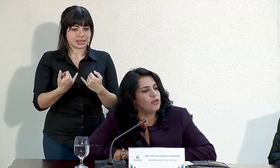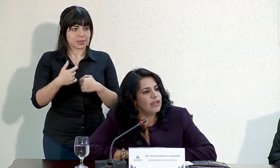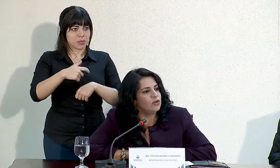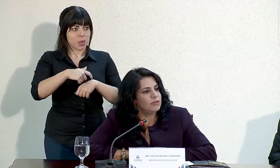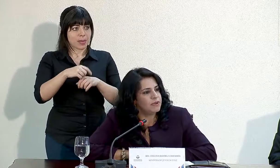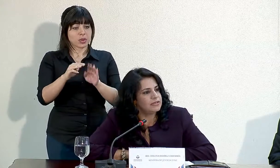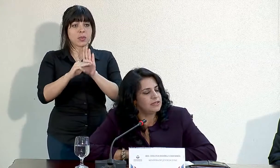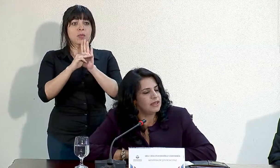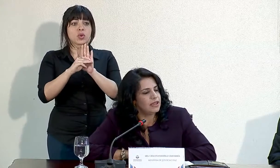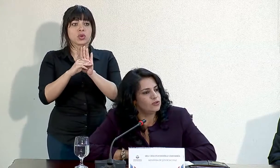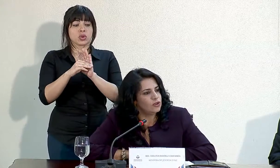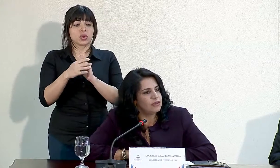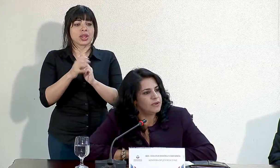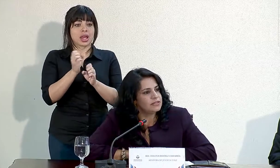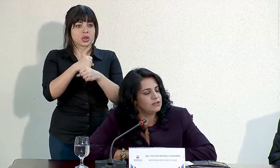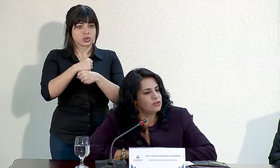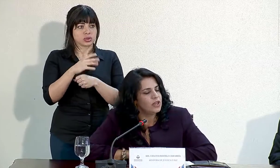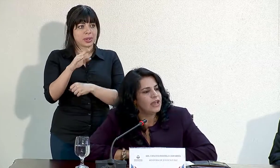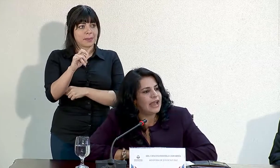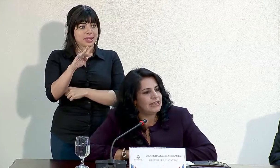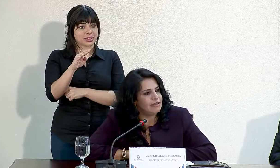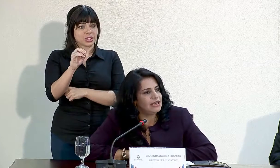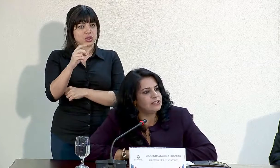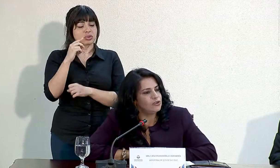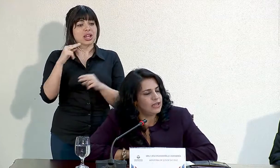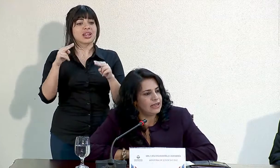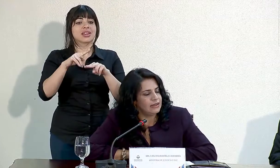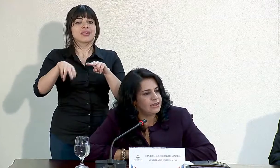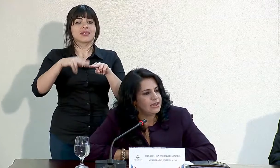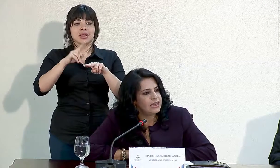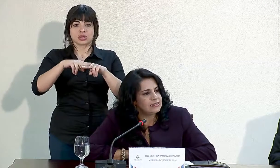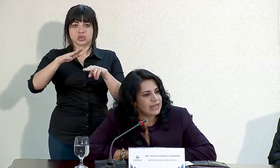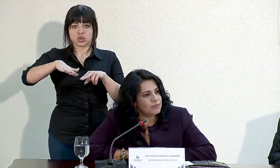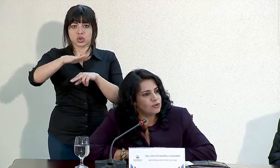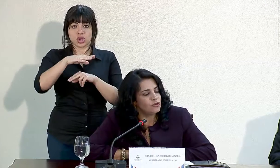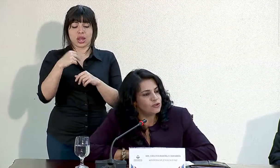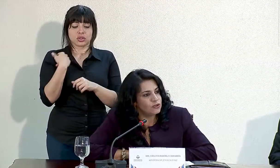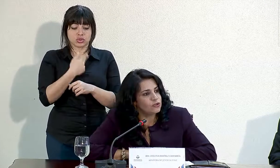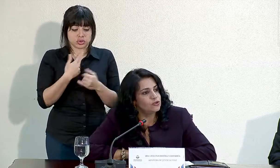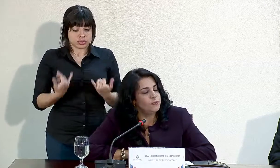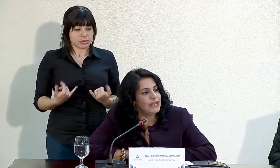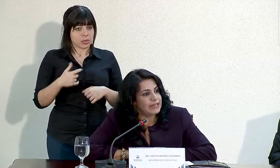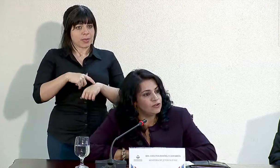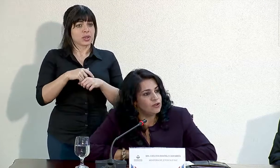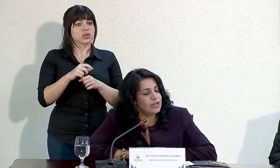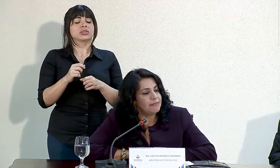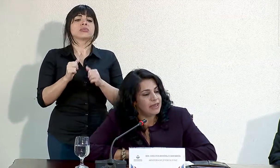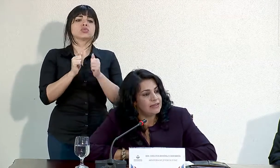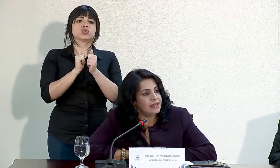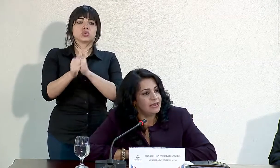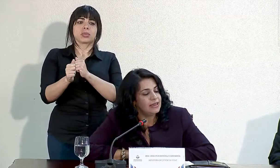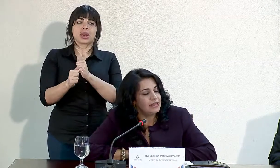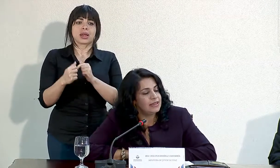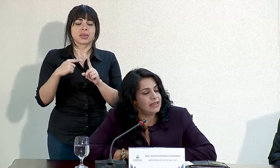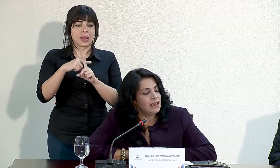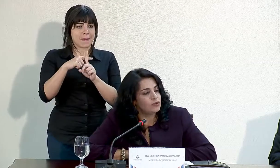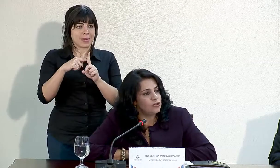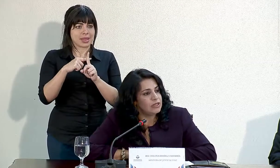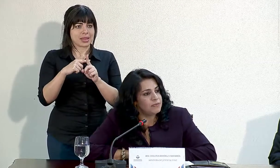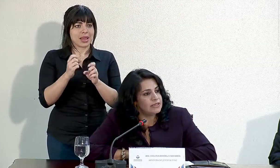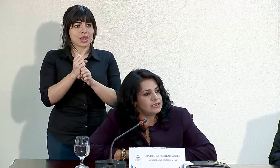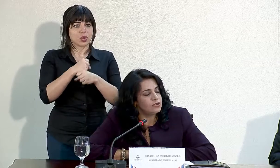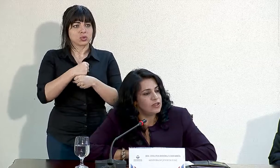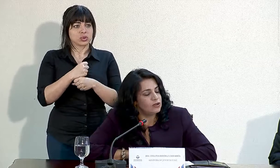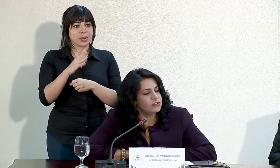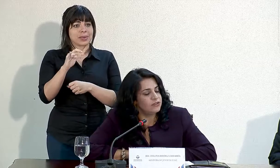momento modelo de ejecución de empréstitos a nivel nacional. Estamos nosotros superando la media de ejecución